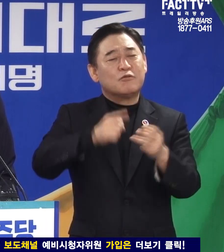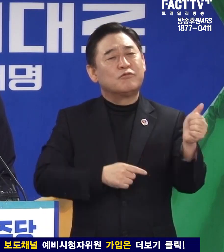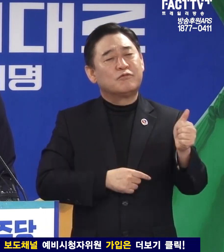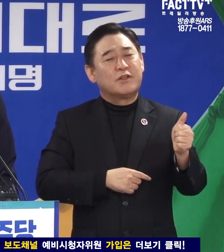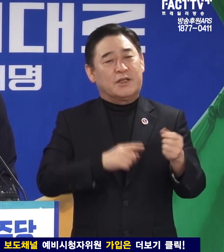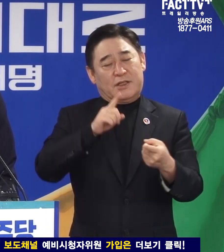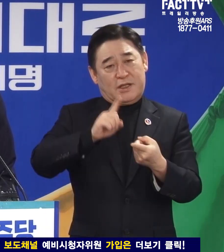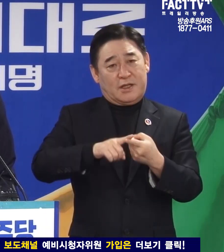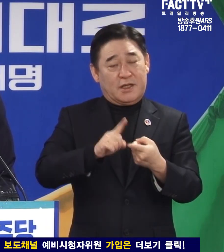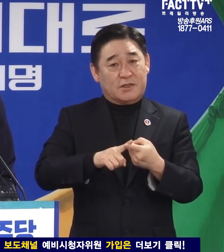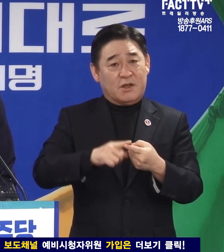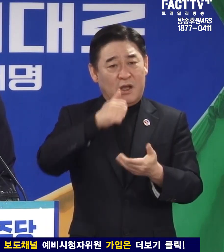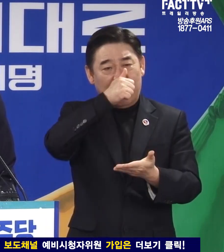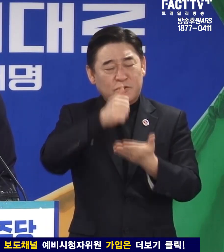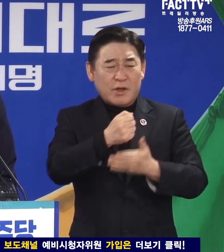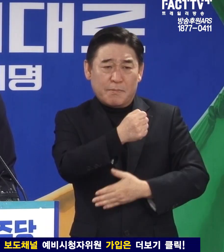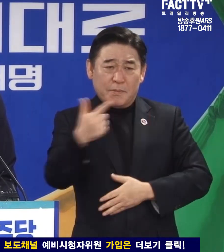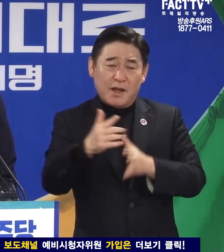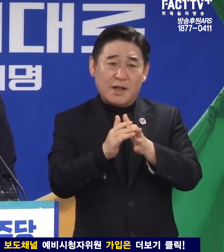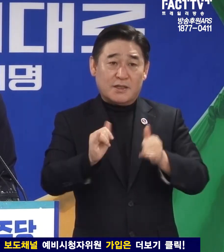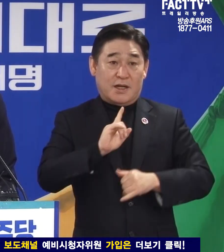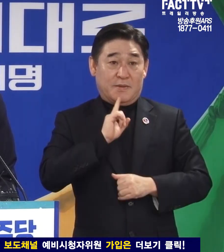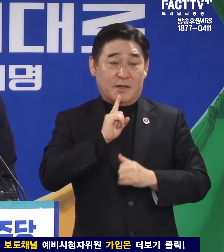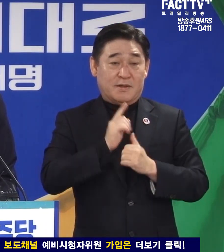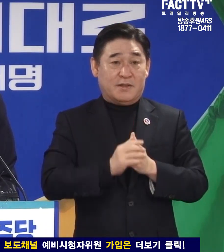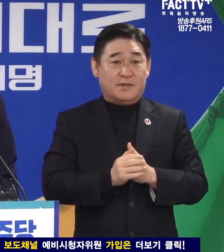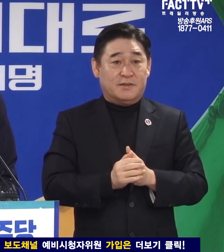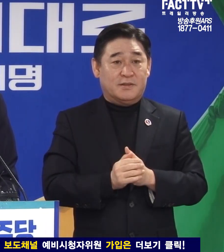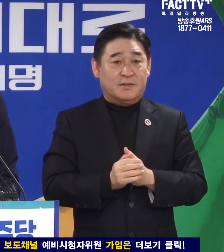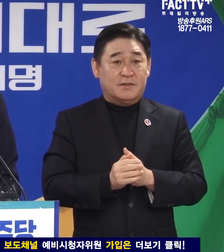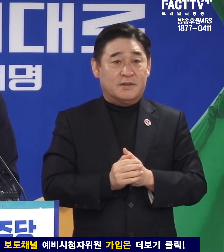윤석열 후보를 두고 죄가 많은 사람이라고도 말합니다.